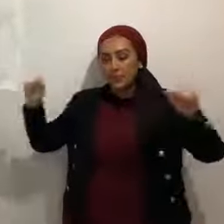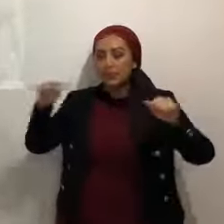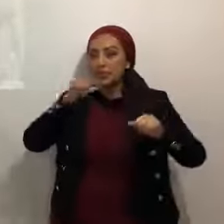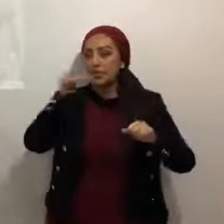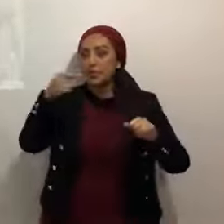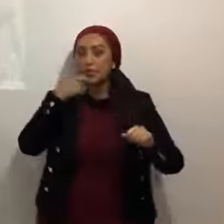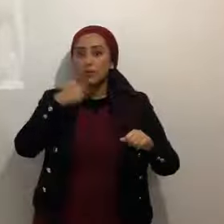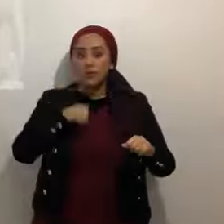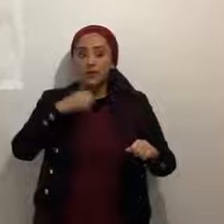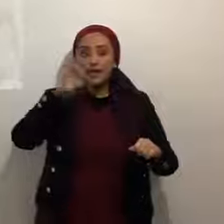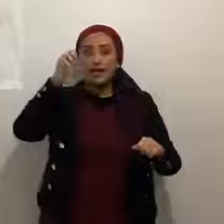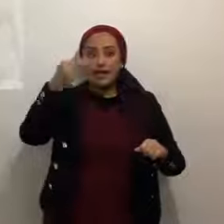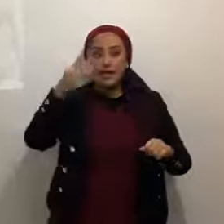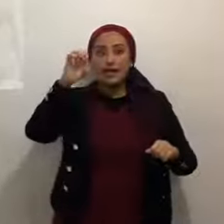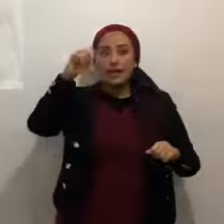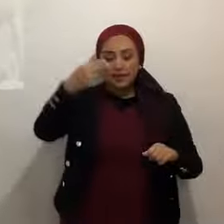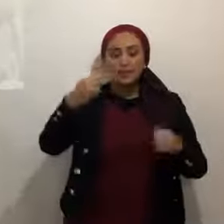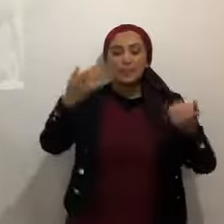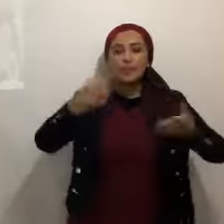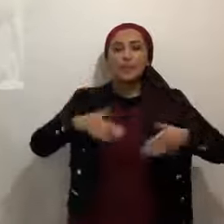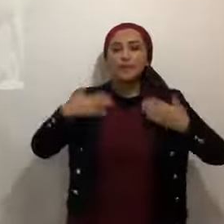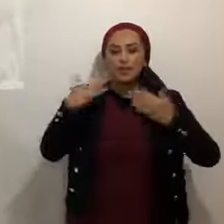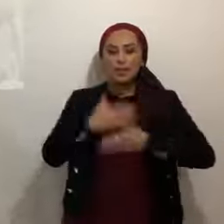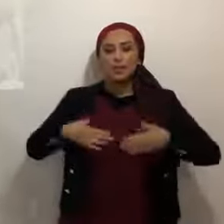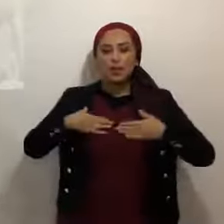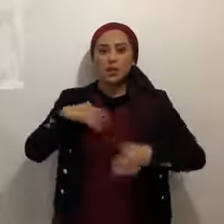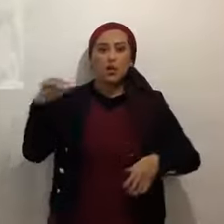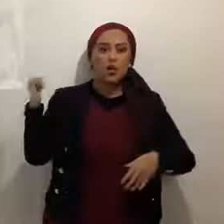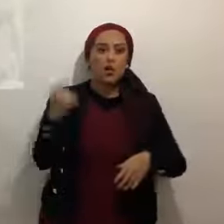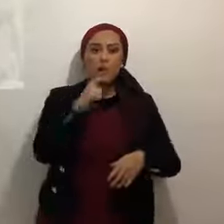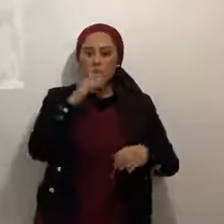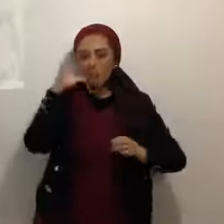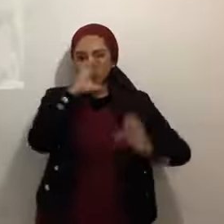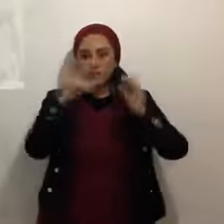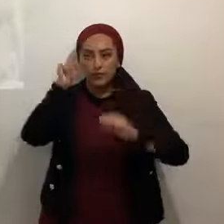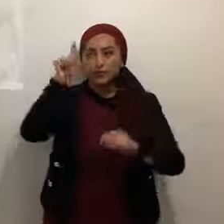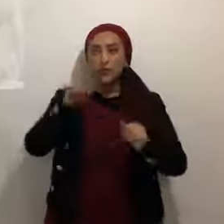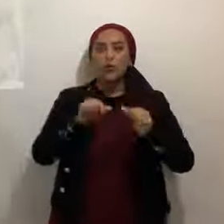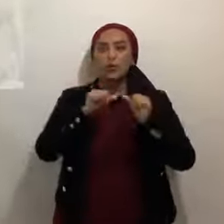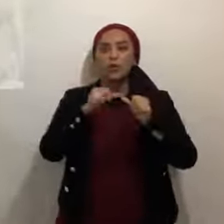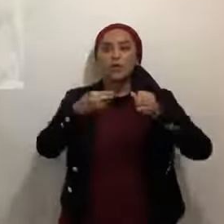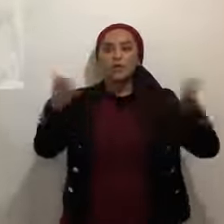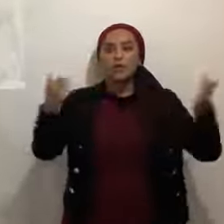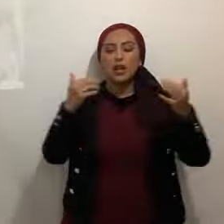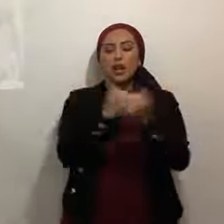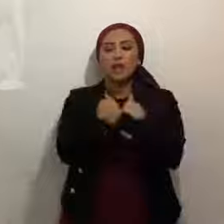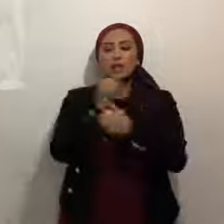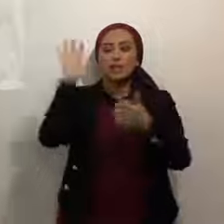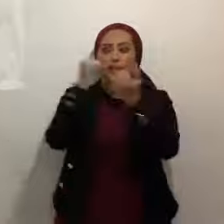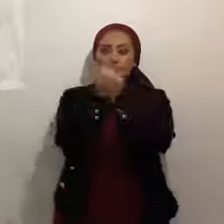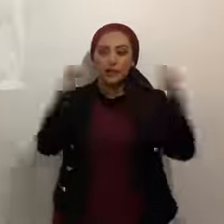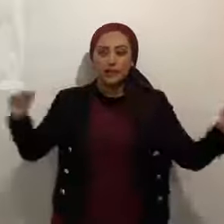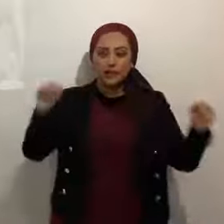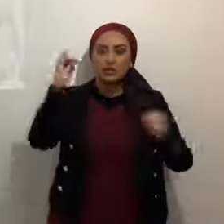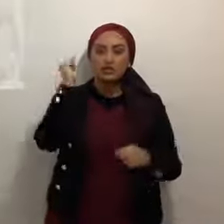ea, ea. Gócense y alégrense en ti todos los que te buscan. Y digan siempre los que aman tu salvación, Yahweh, sea